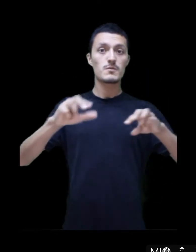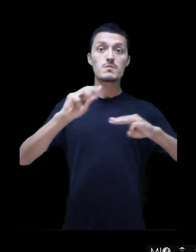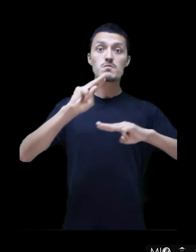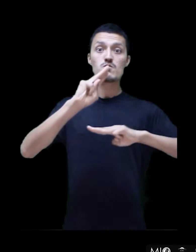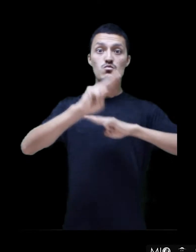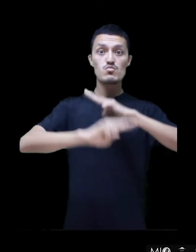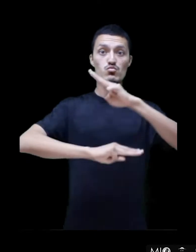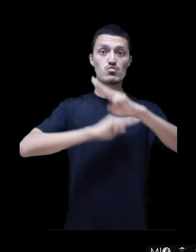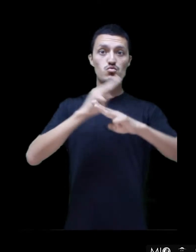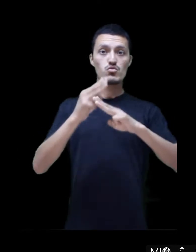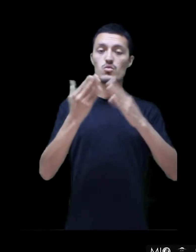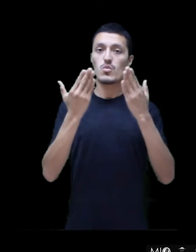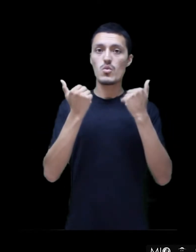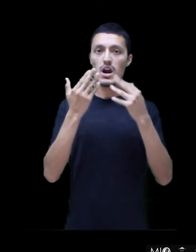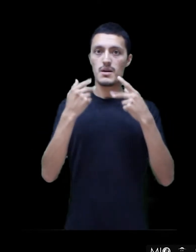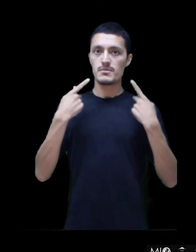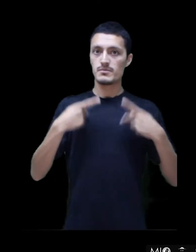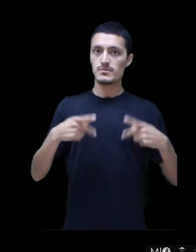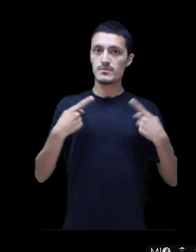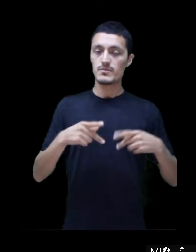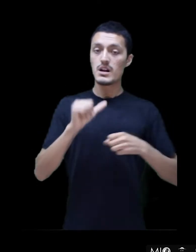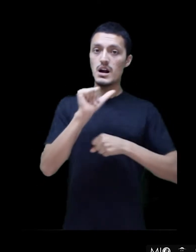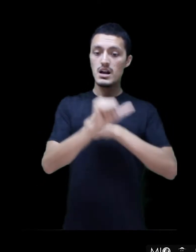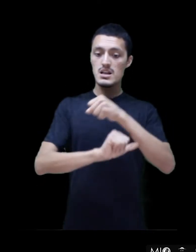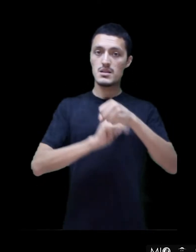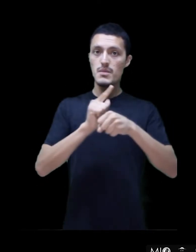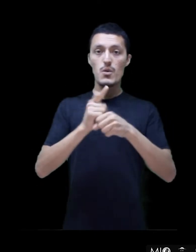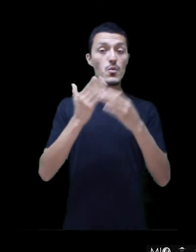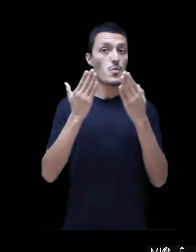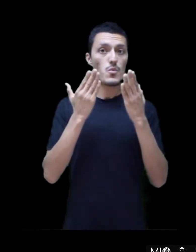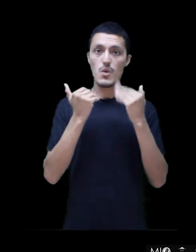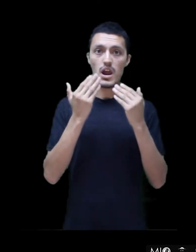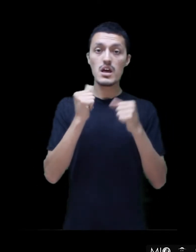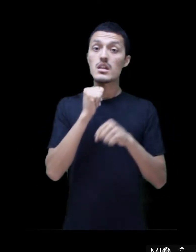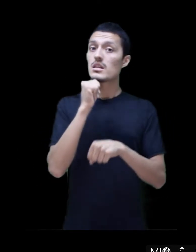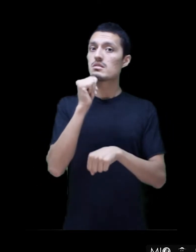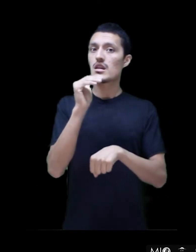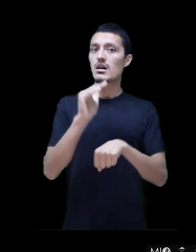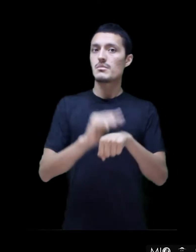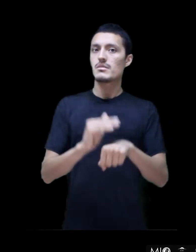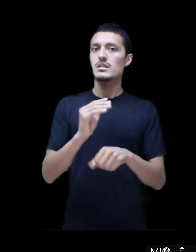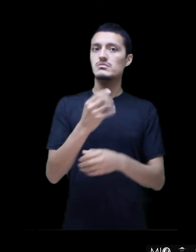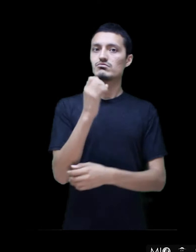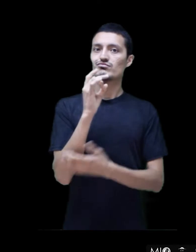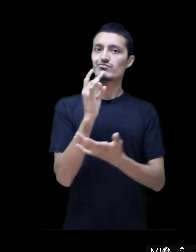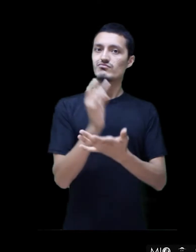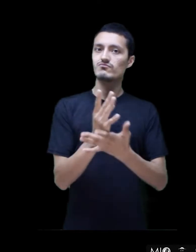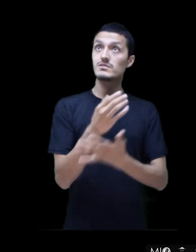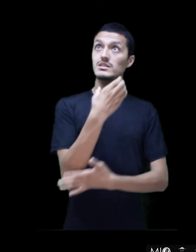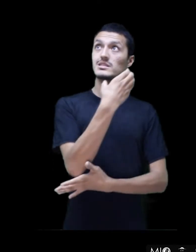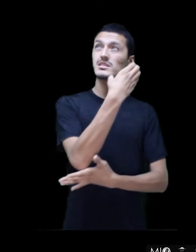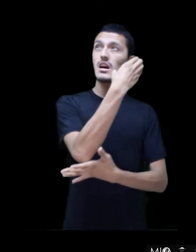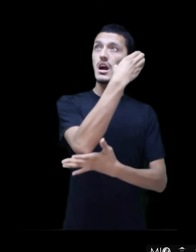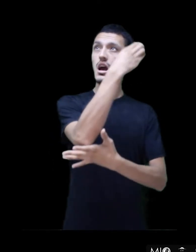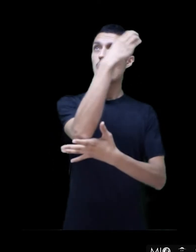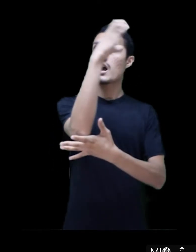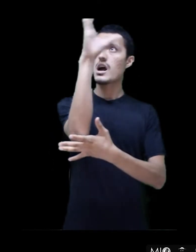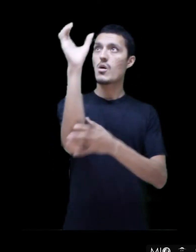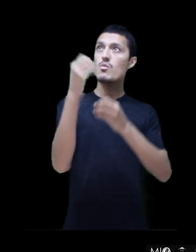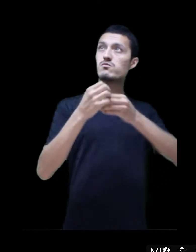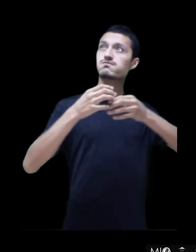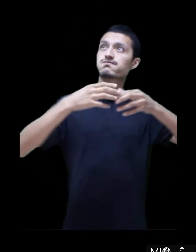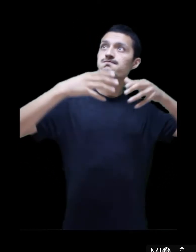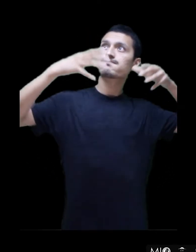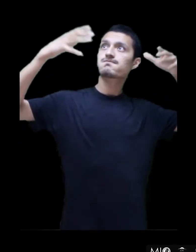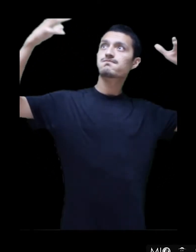En el mundo aún no aparecían ni las personas ni los animales. Solo el cielo existía en toda su